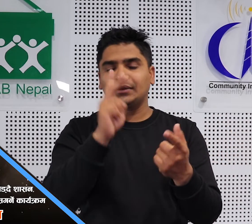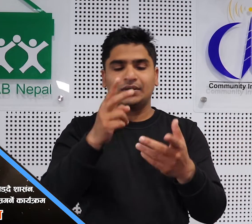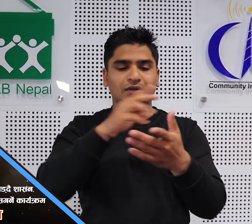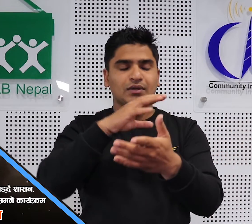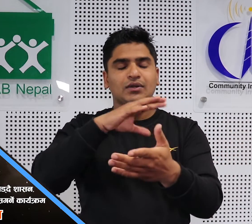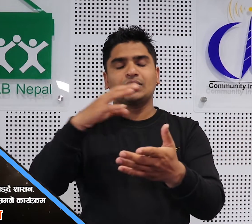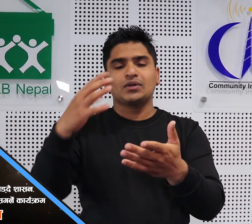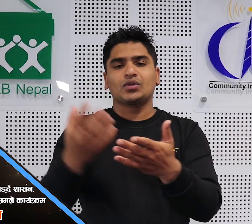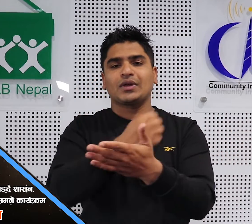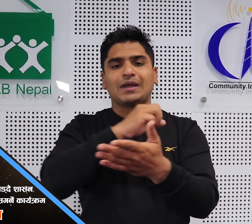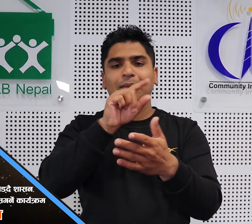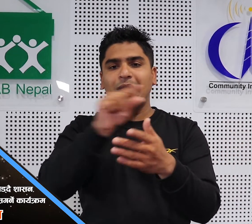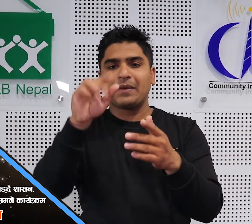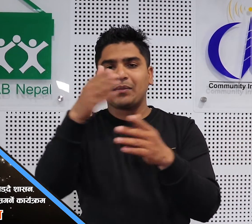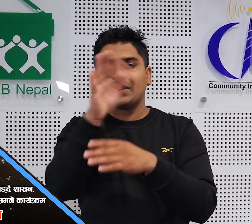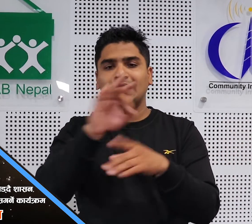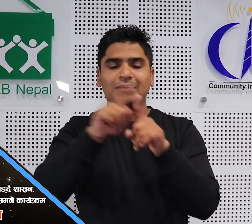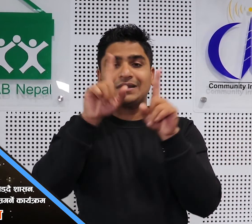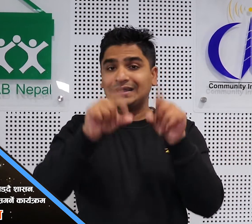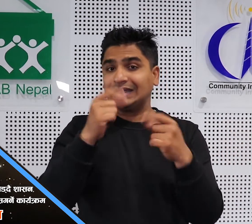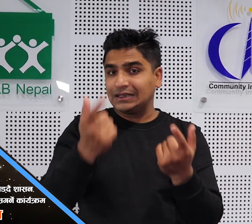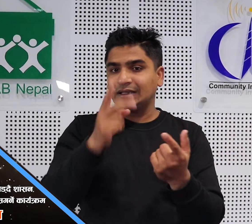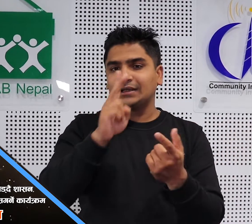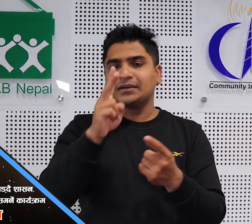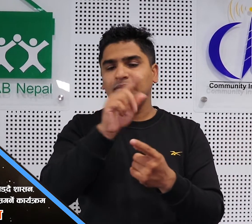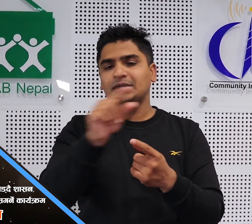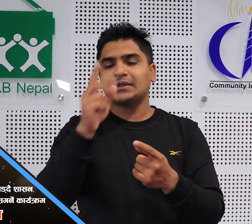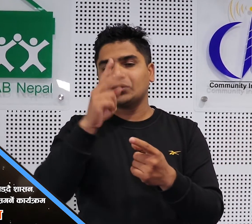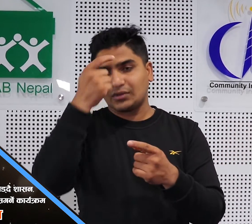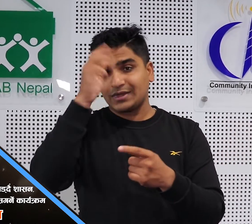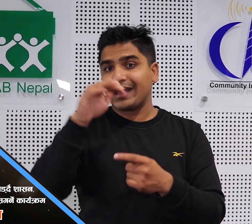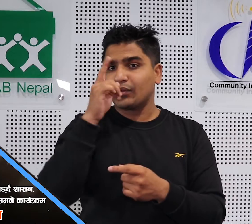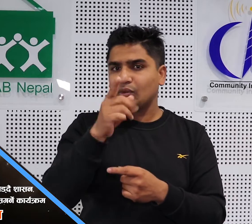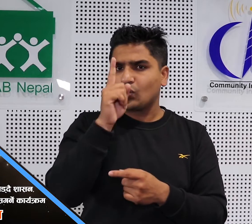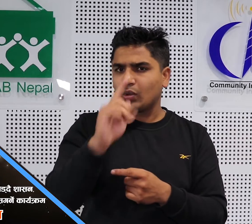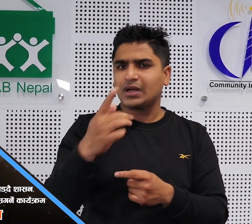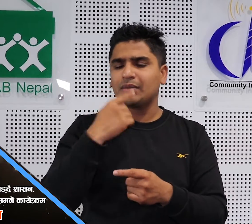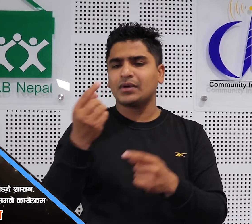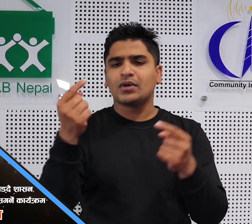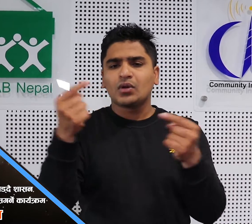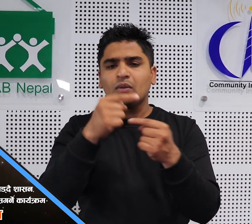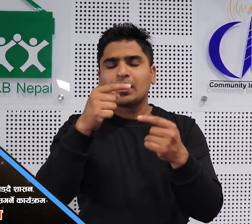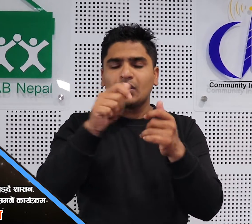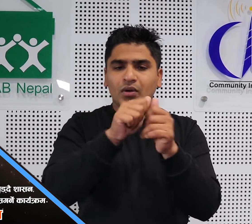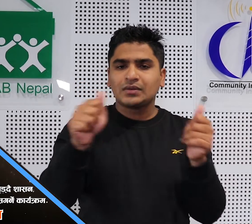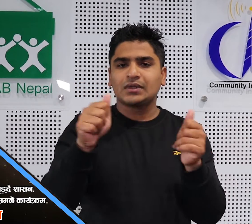मान्यलाई पनि चाहिने, त्यो कुराले गर्दा चाहिँ यो स्थिति भएको हो। नभए भनेदेखि चाहिँ एउटा मोडल अनुसार चाहिँ स्थानीय सरकार घरानको सरकार पनि